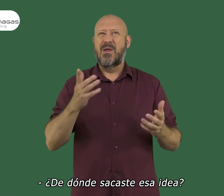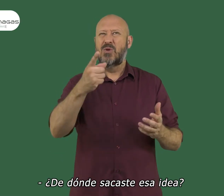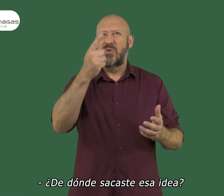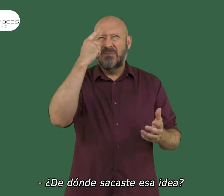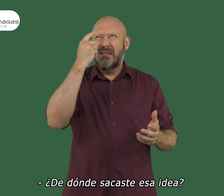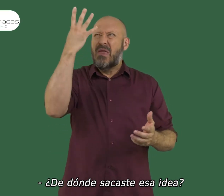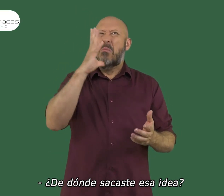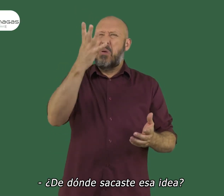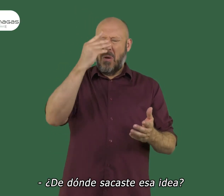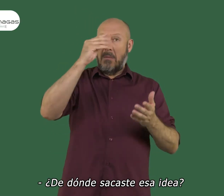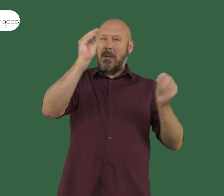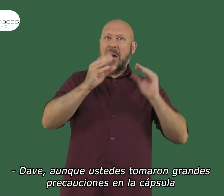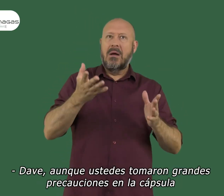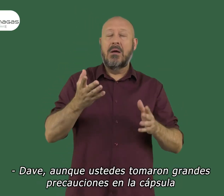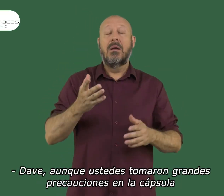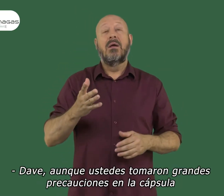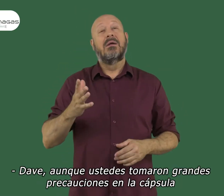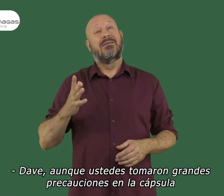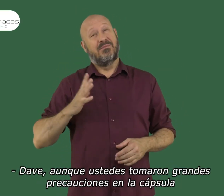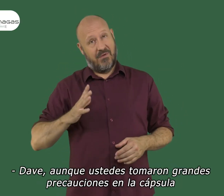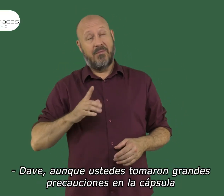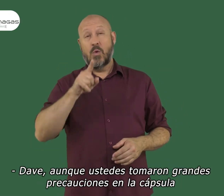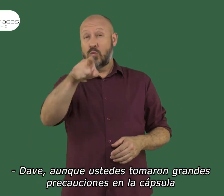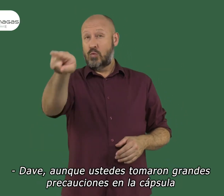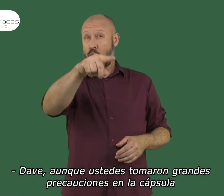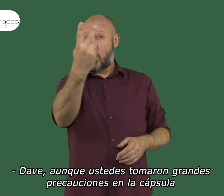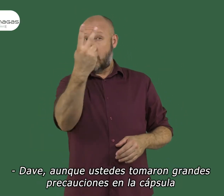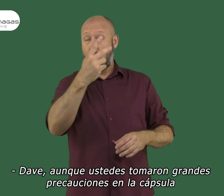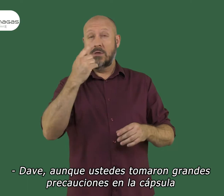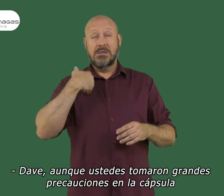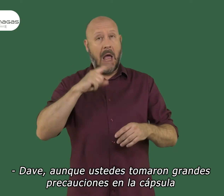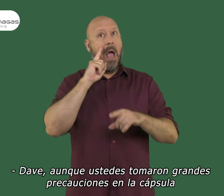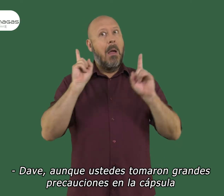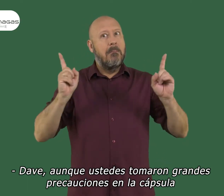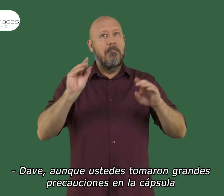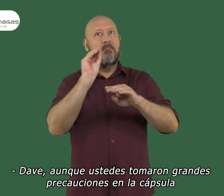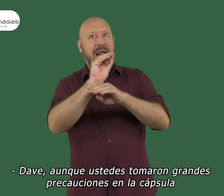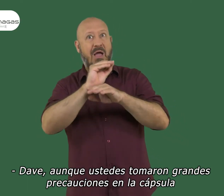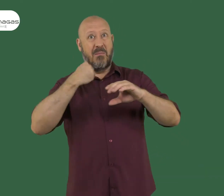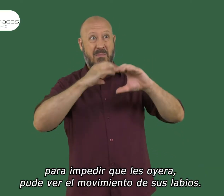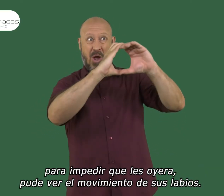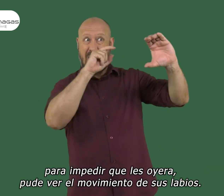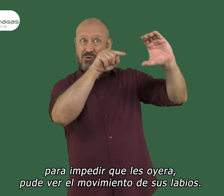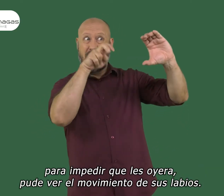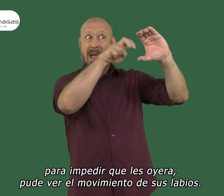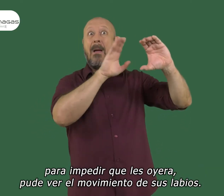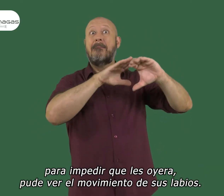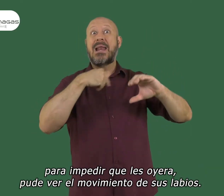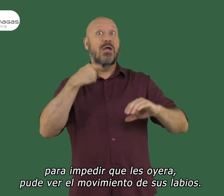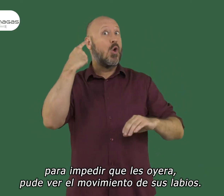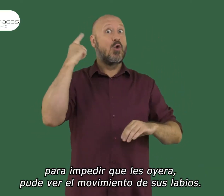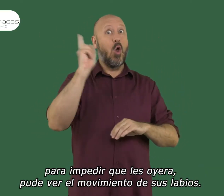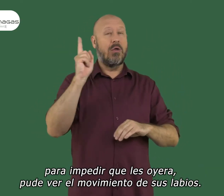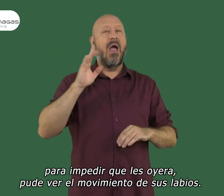¿De dónde sacaste esa idea? Dave, aunque ustedes tomaron grandes precauciones en la cápsula para impedir que les